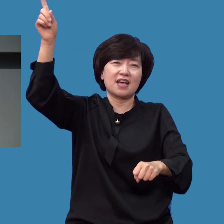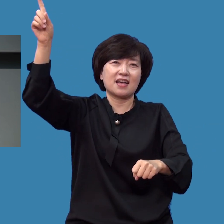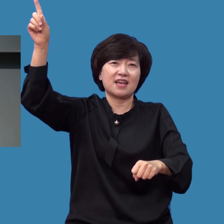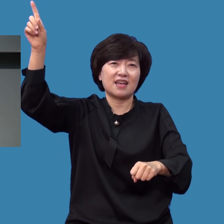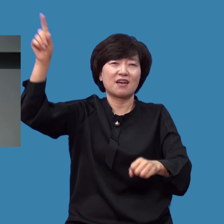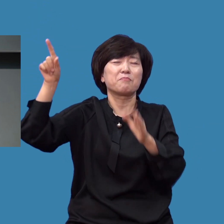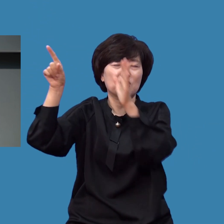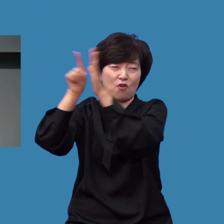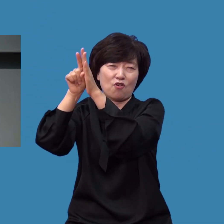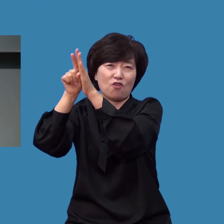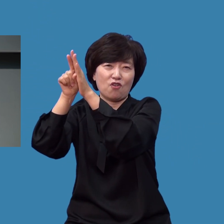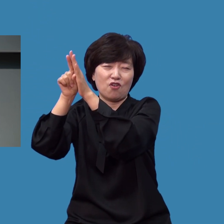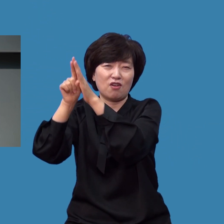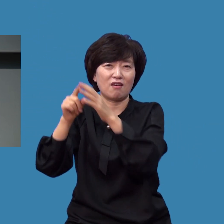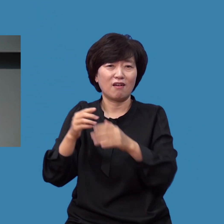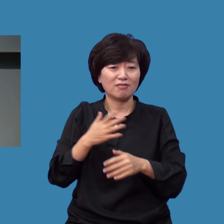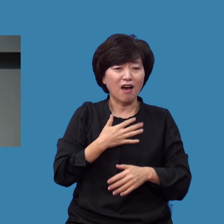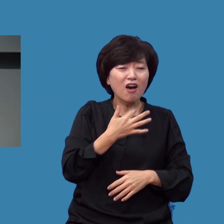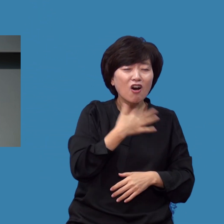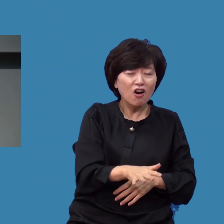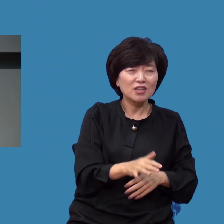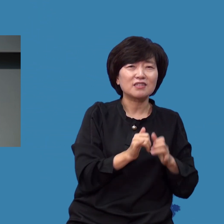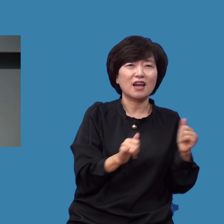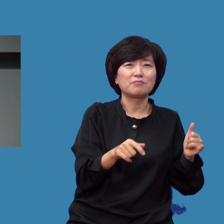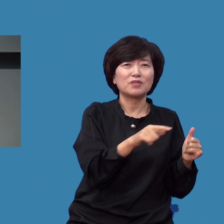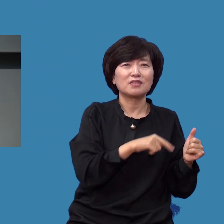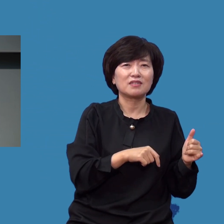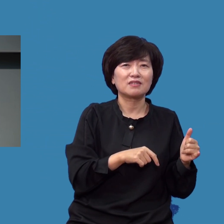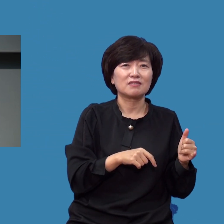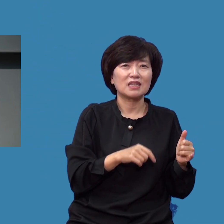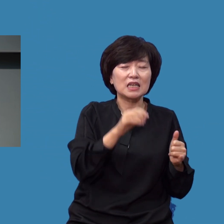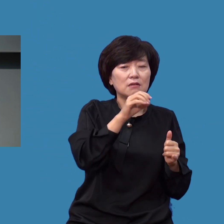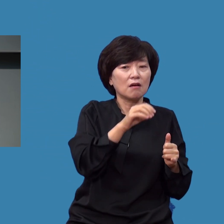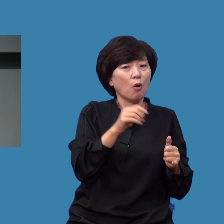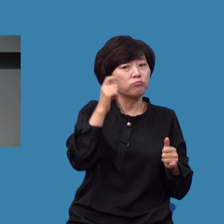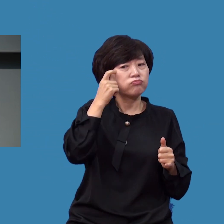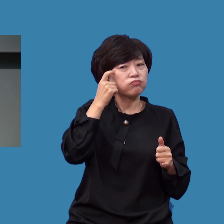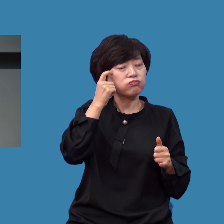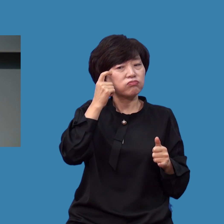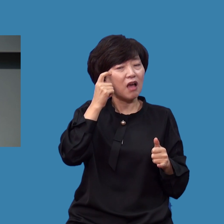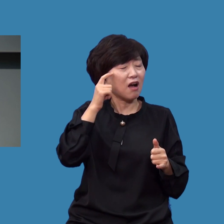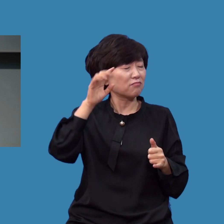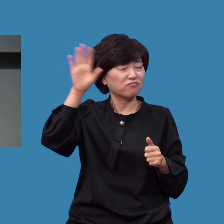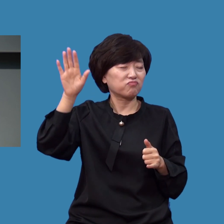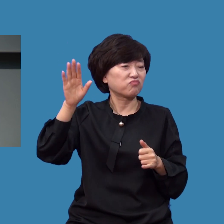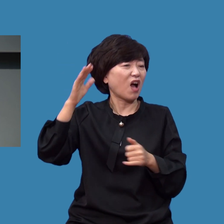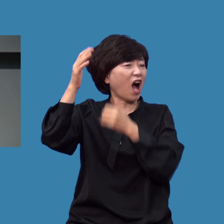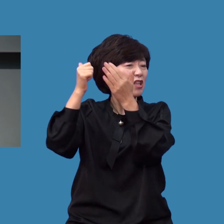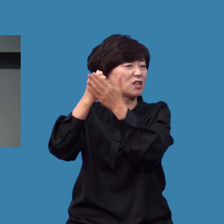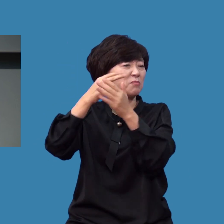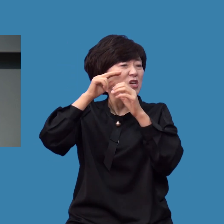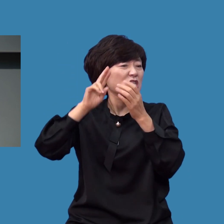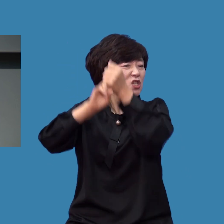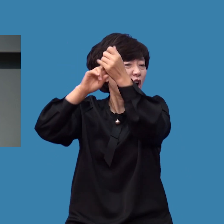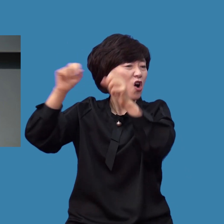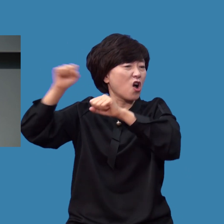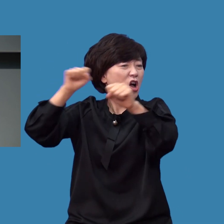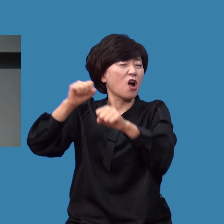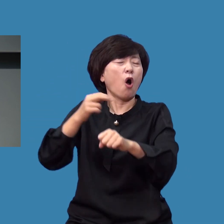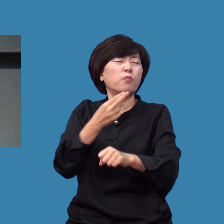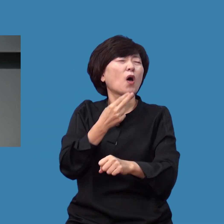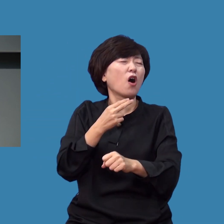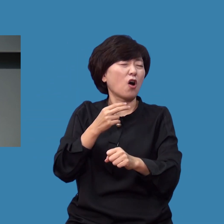못한 사람들의 공통적인 특징이 뭐냐면 신학적으로 이 가능성을 다 블락시켜버려. 신학적으로 이 가능성을 다